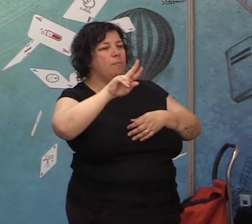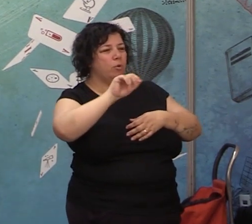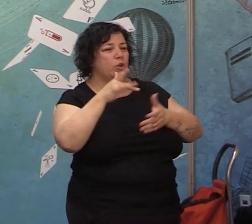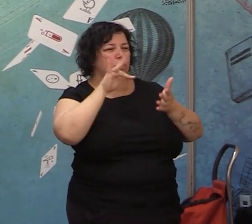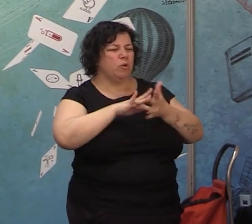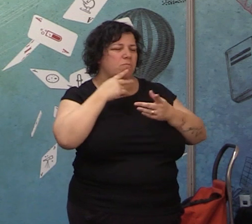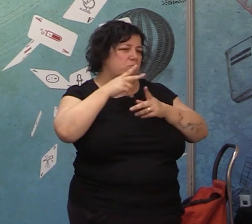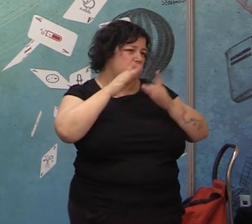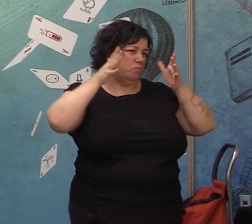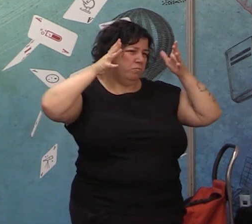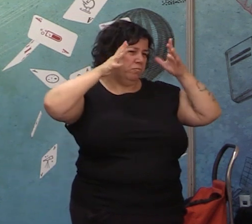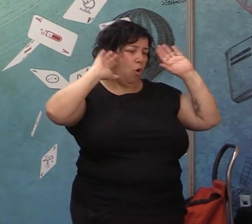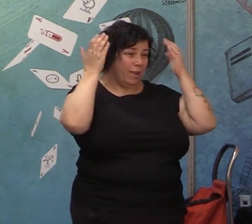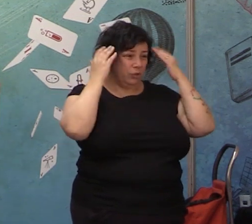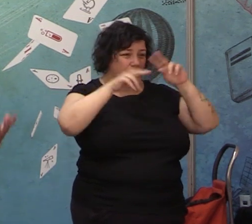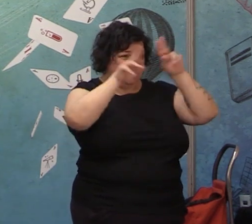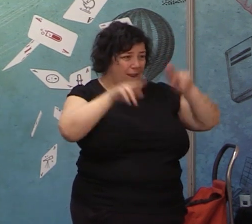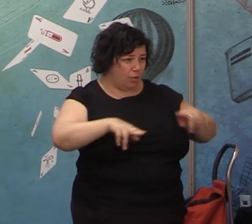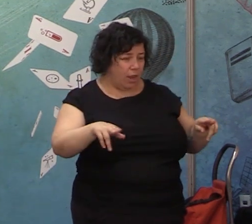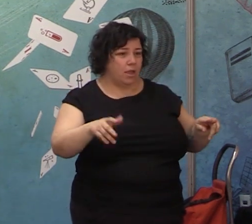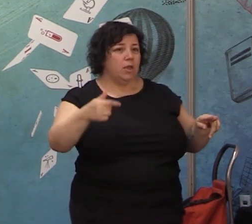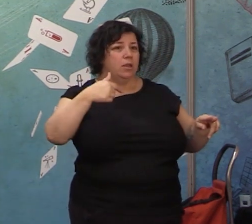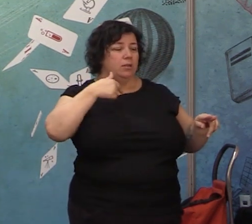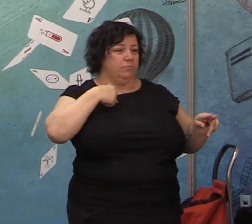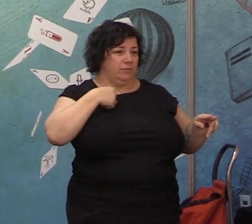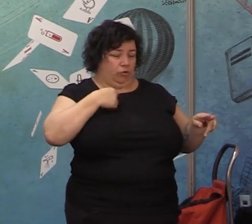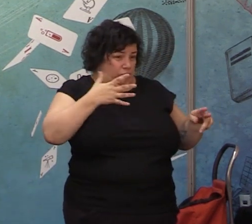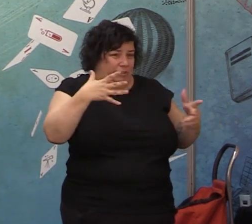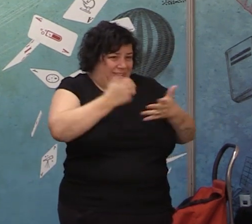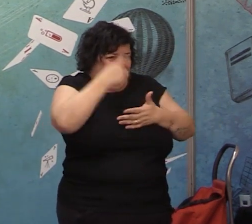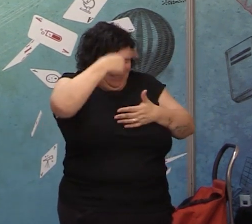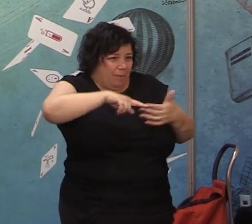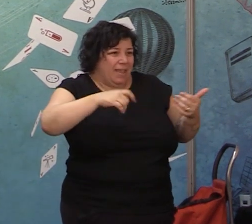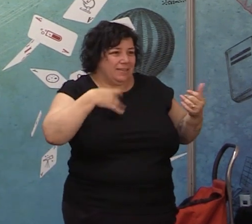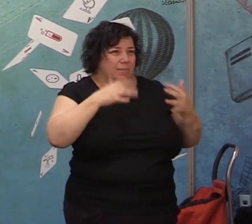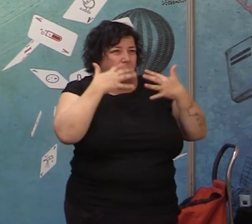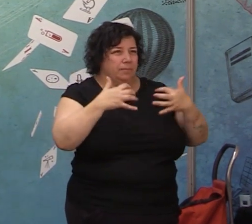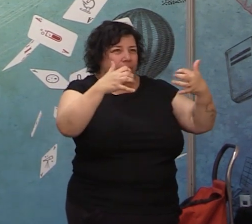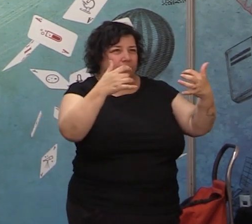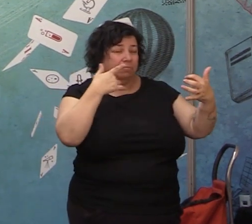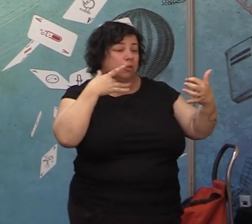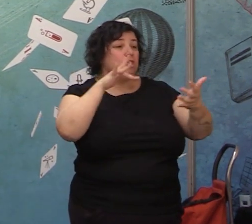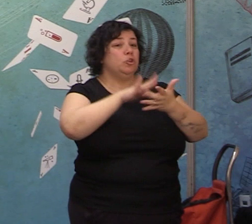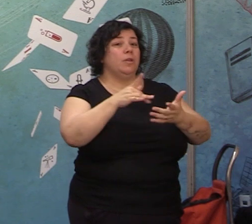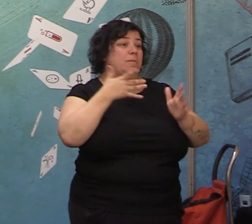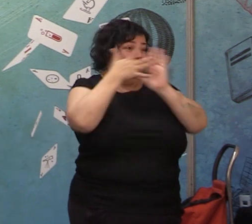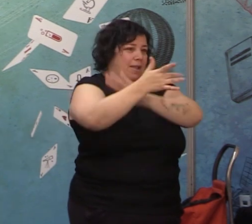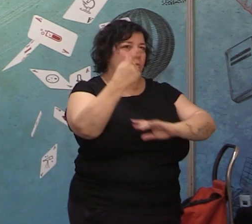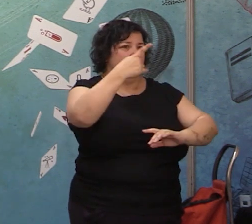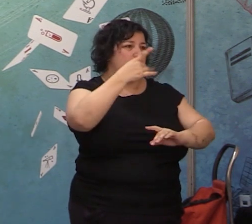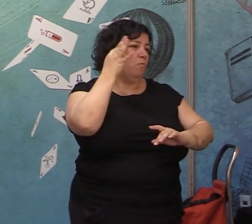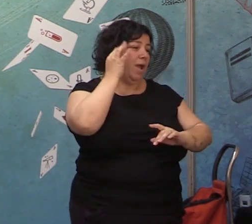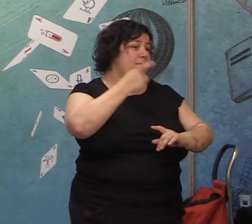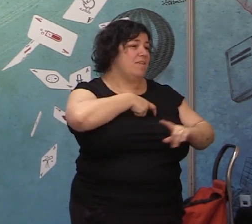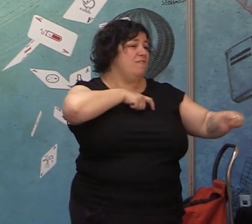congreso internacional pues dio la bomba que todos sabíamos, que era que cuando una mujer sufre un